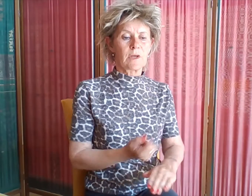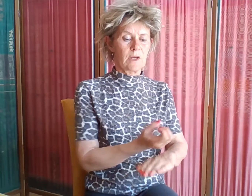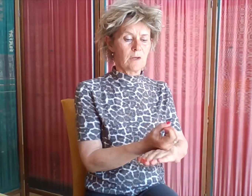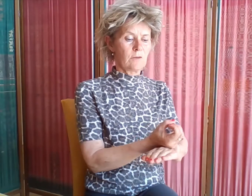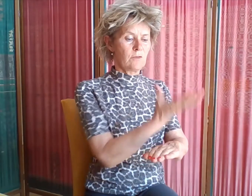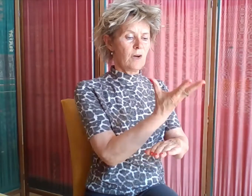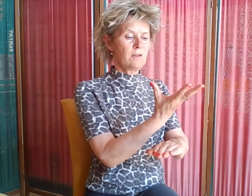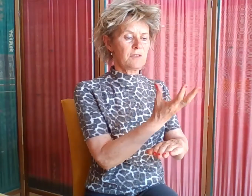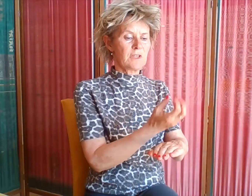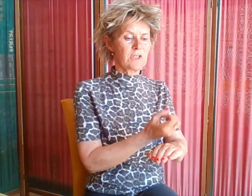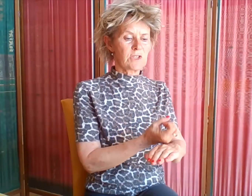De walvis.